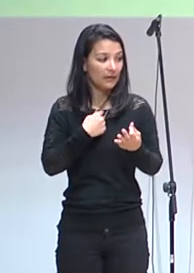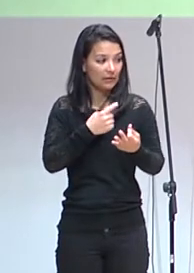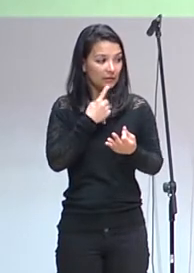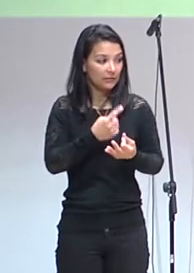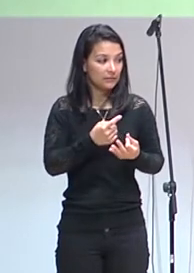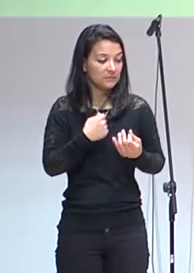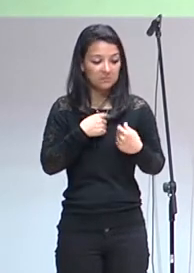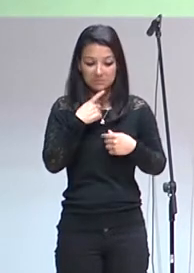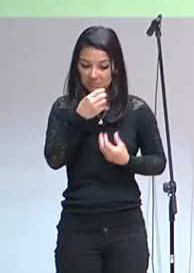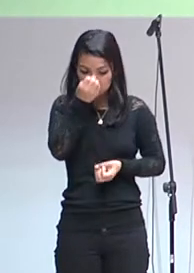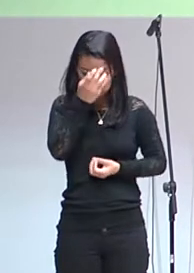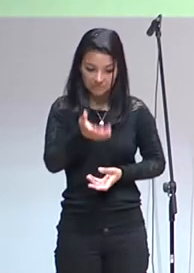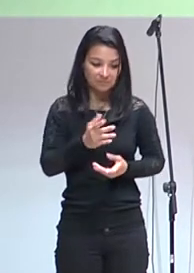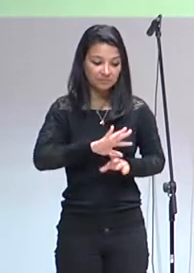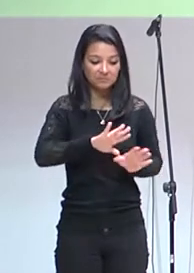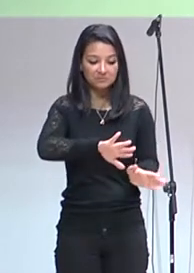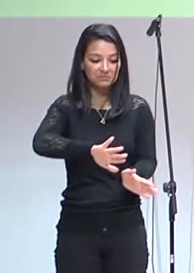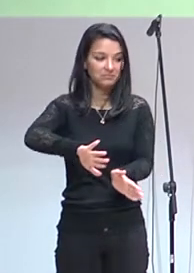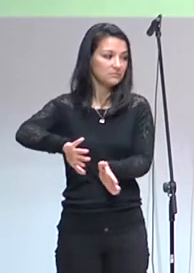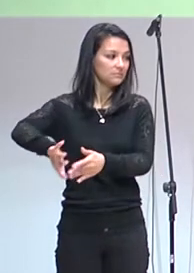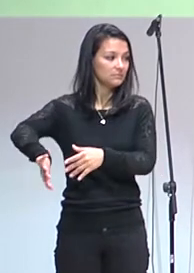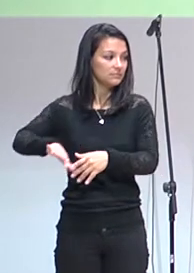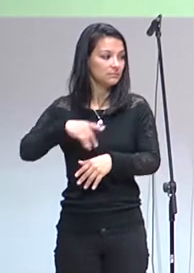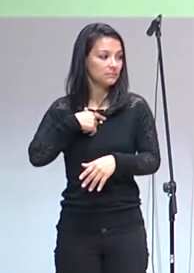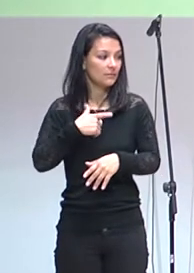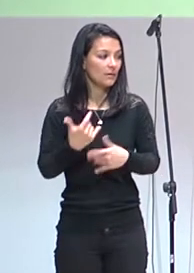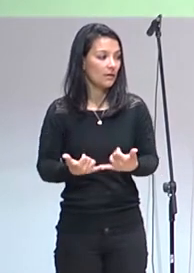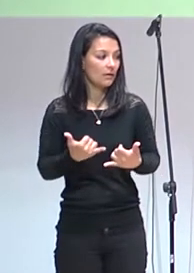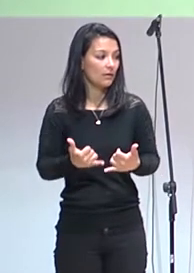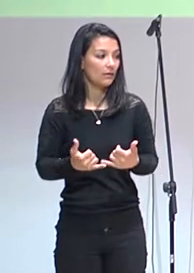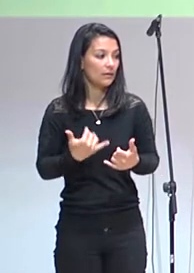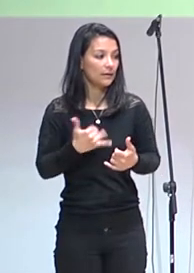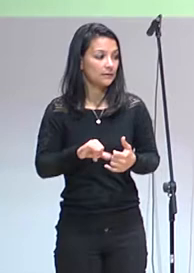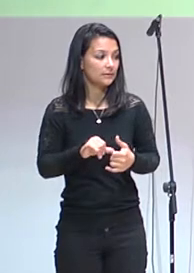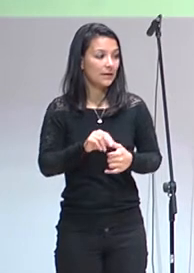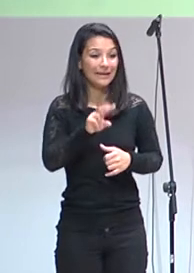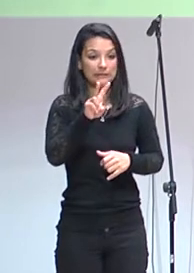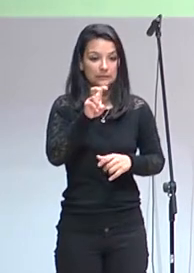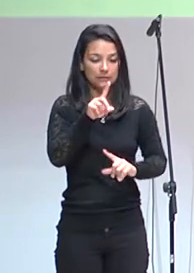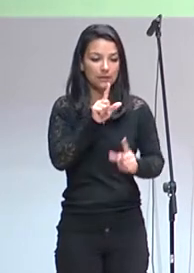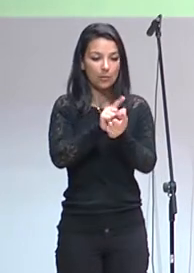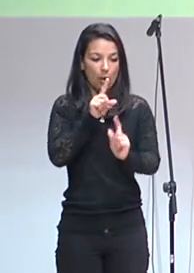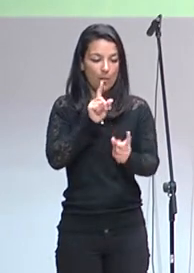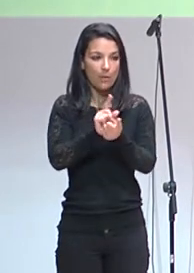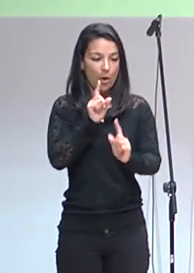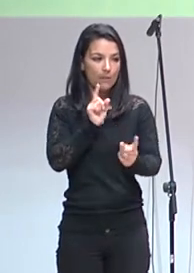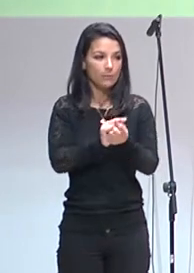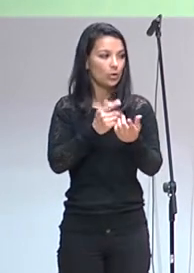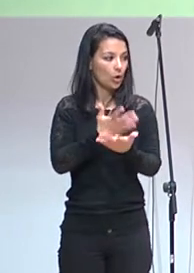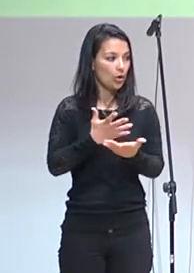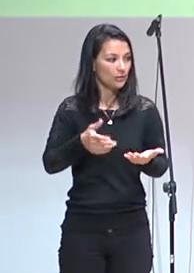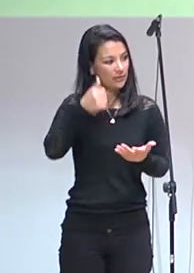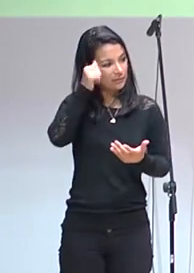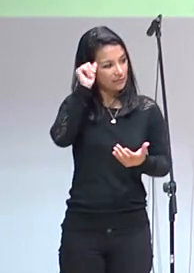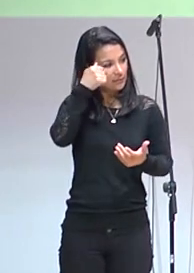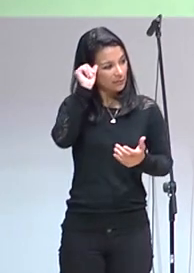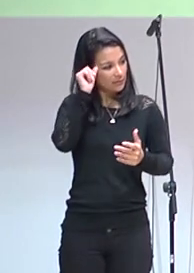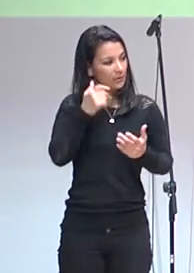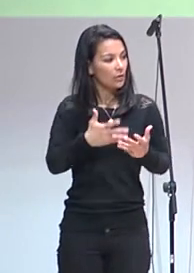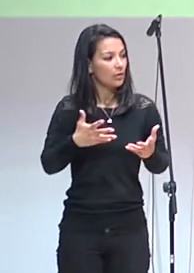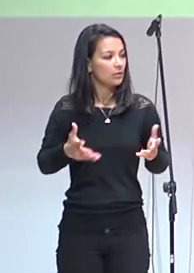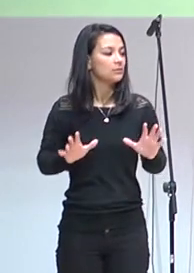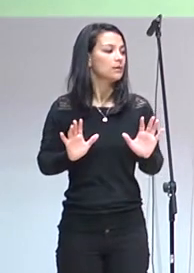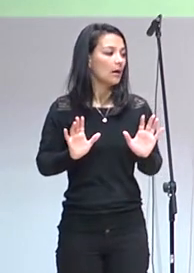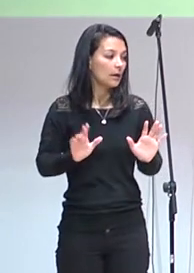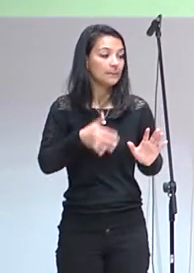les hacía caso, los orillamos. Y nosotros hemos hecho ya 7 encuentros de portadores de la memoria, ¿no?, tratando de resarcir. Hay que